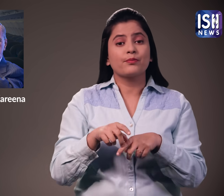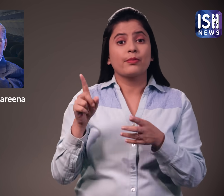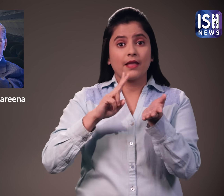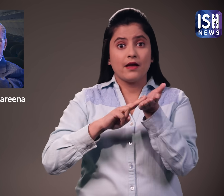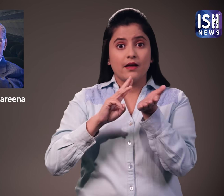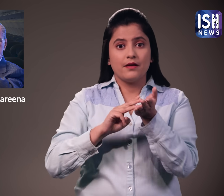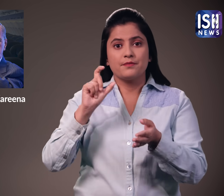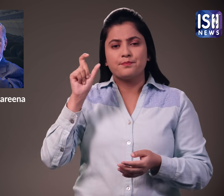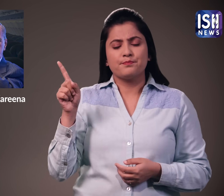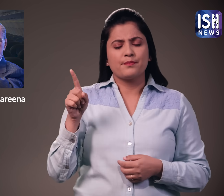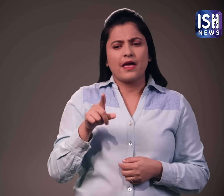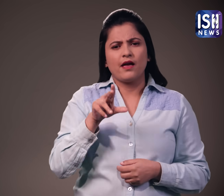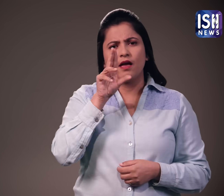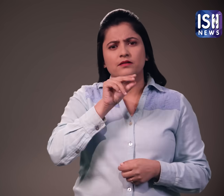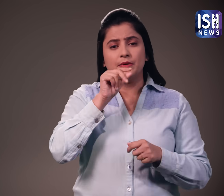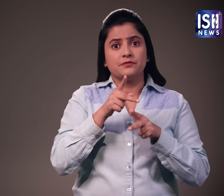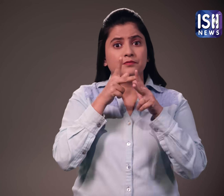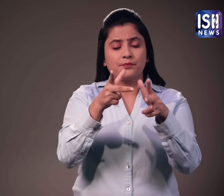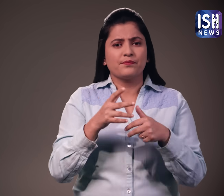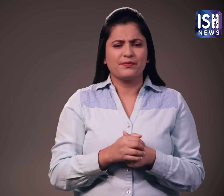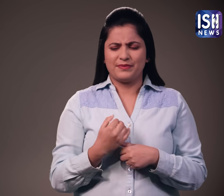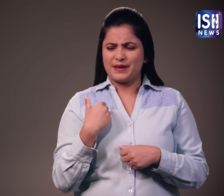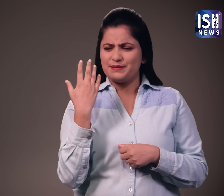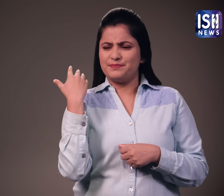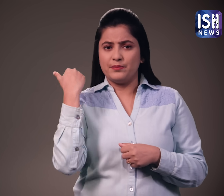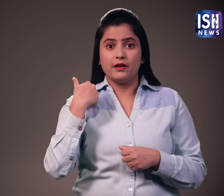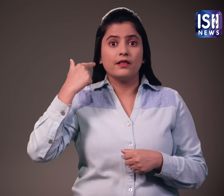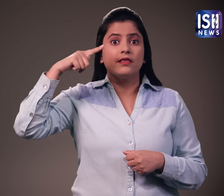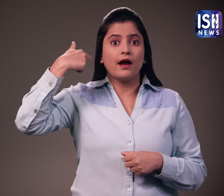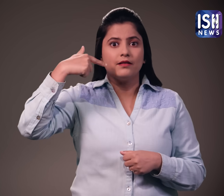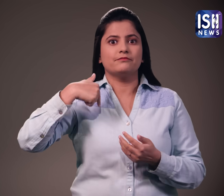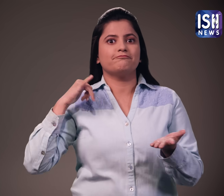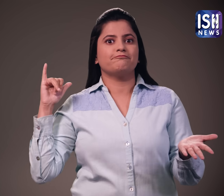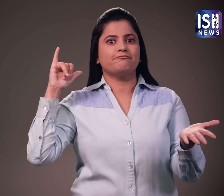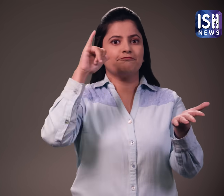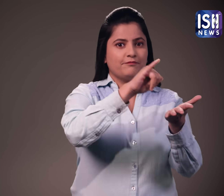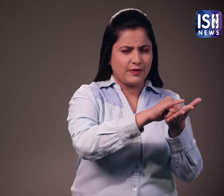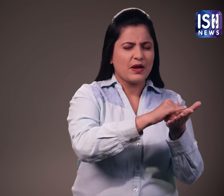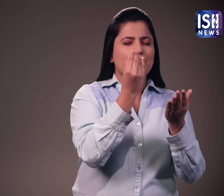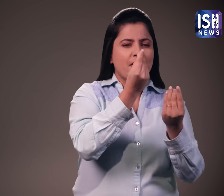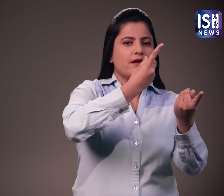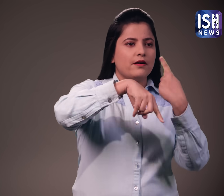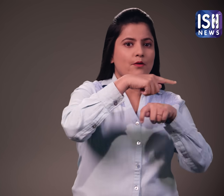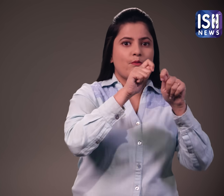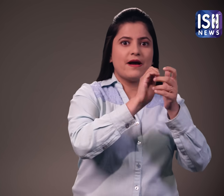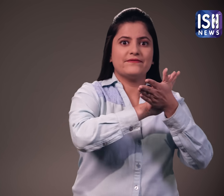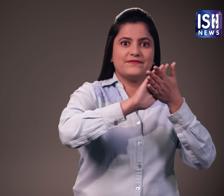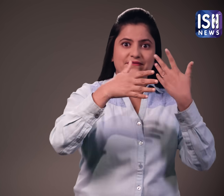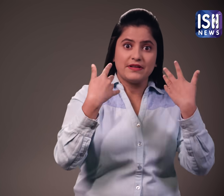श्री मूर्ती ने कहा उस दिन मैं लंडन से आ रहा था और मेरे बगल वाली सीट पर करीना कपूर